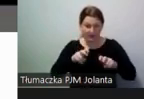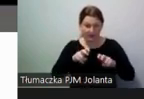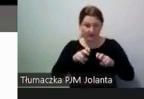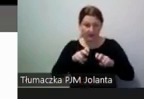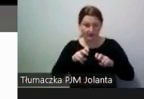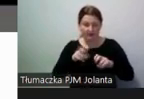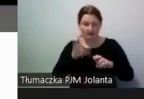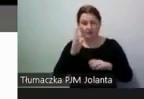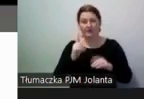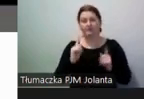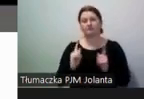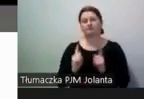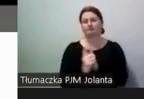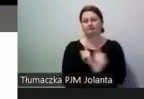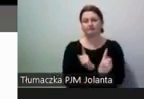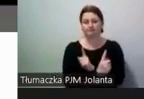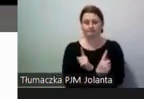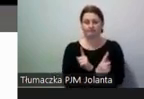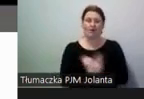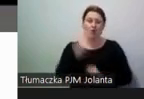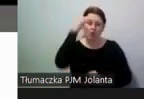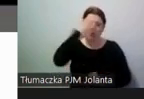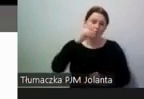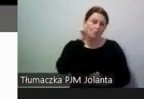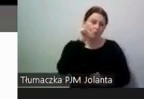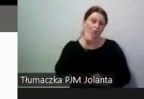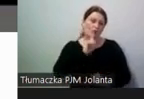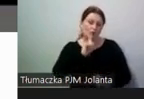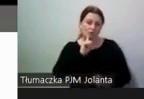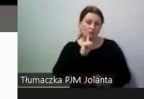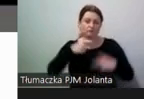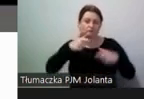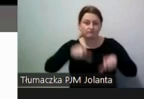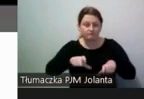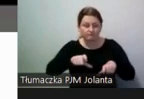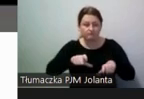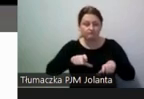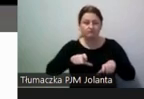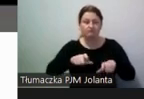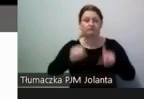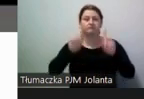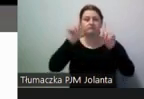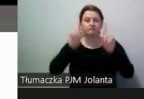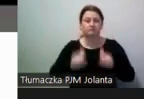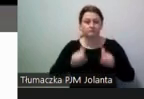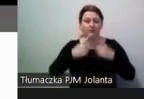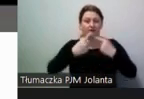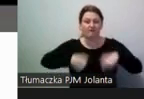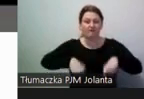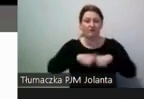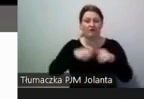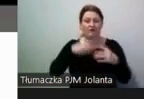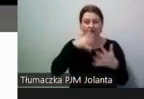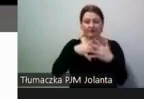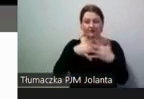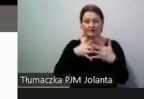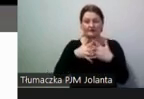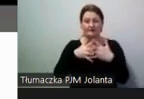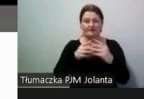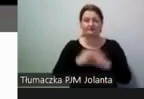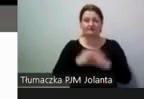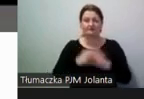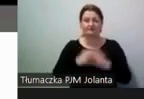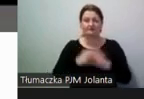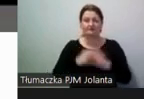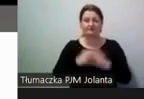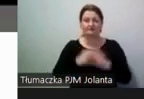tym ekranem uczeń bądź uczennica, która przystępuje do wykonania testu. Zwracam